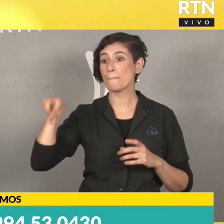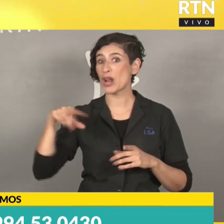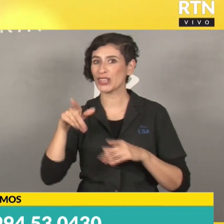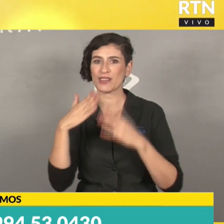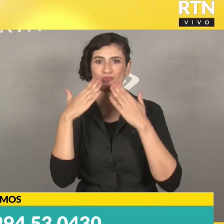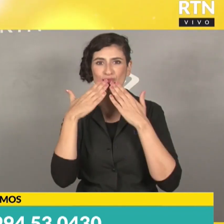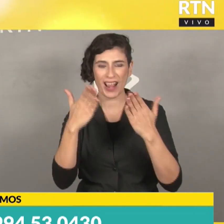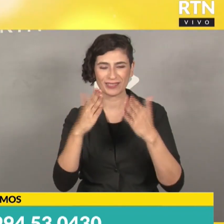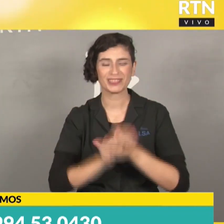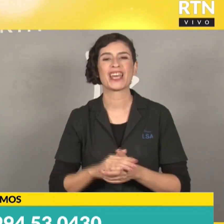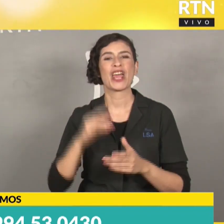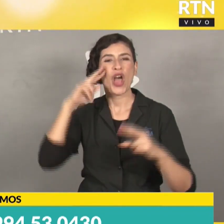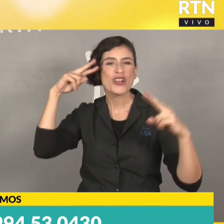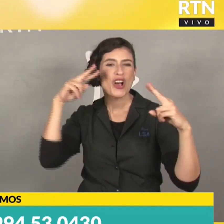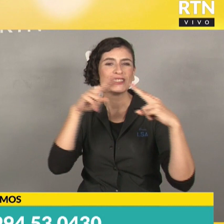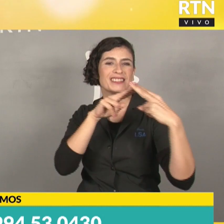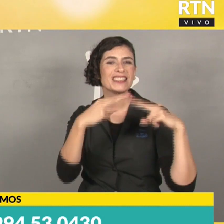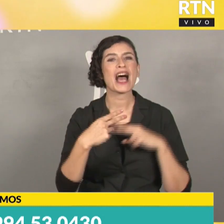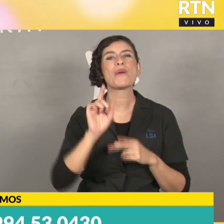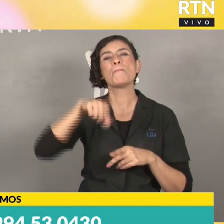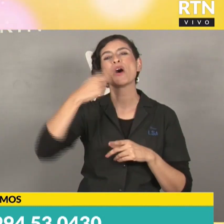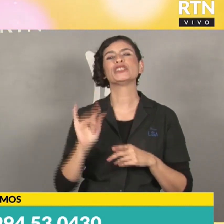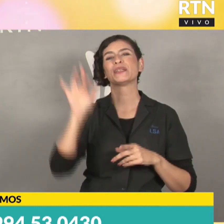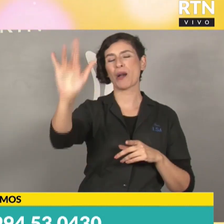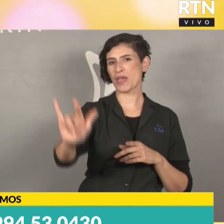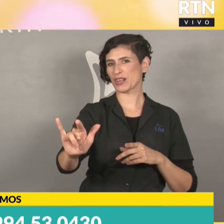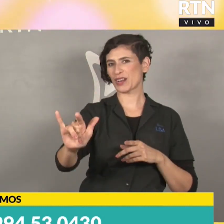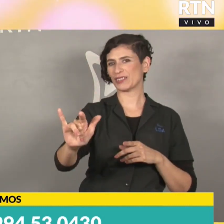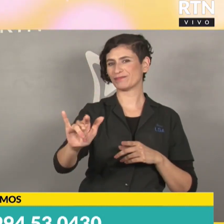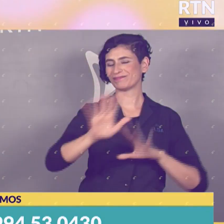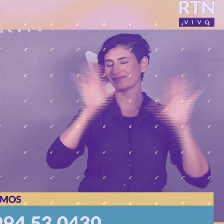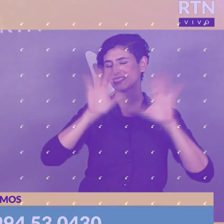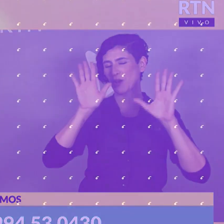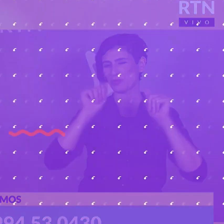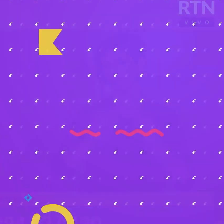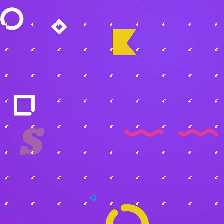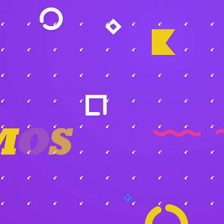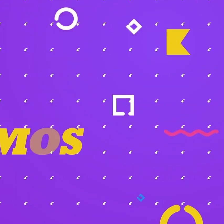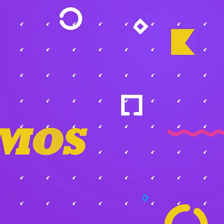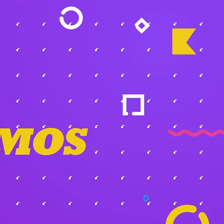vemos el próximo miércoles. Acompáñennos, que tengan un hermoso día. Hasta luego.